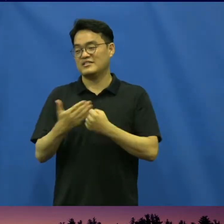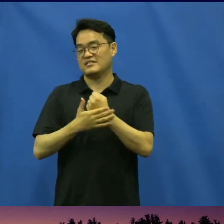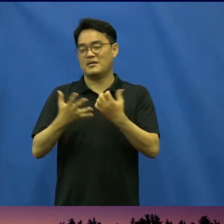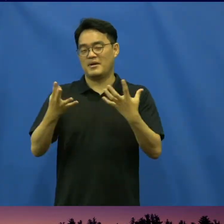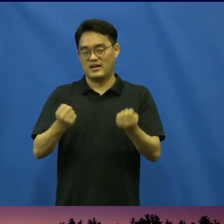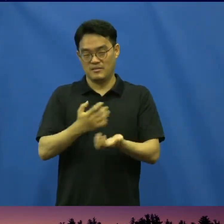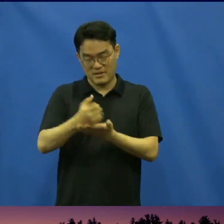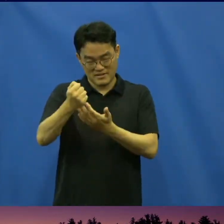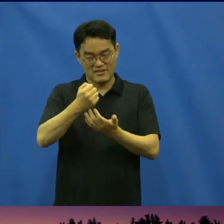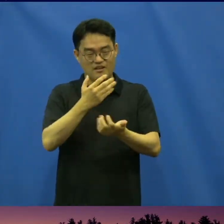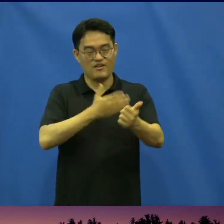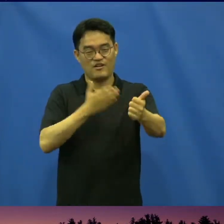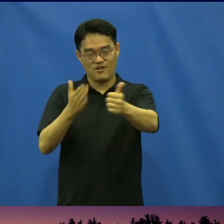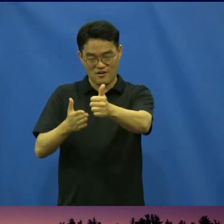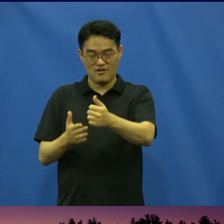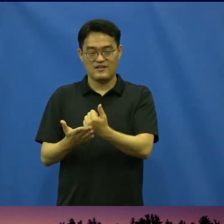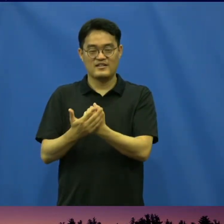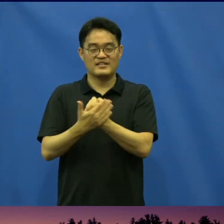응답 받고 갑시다.